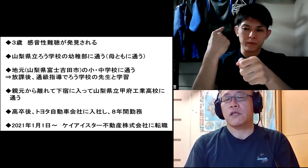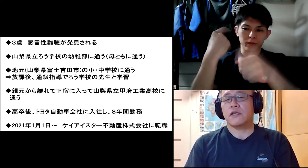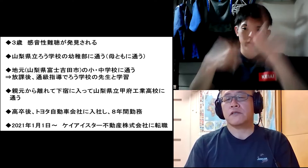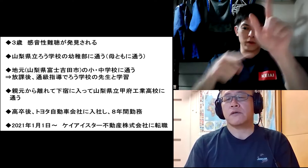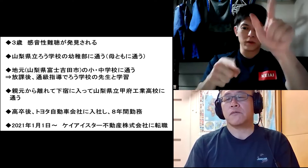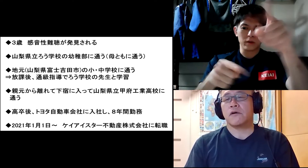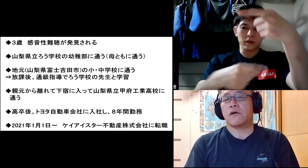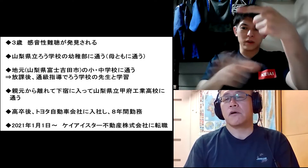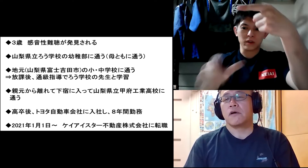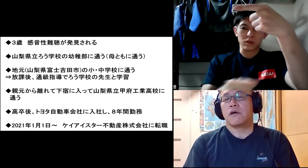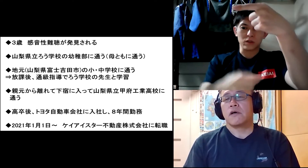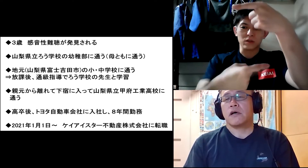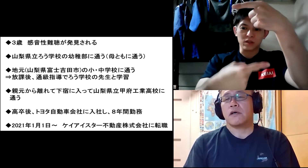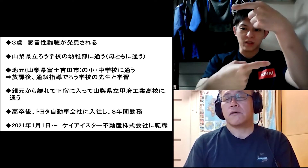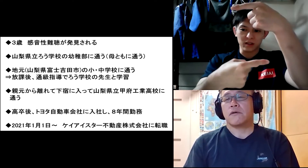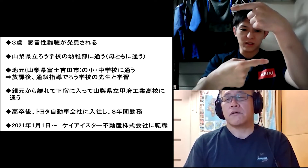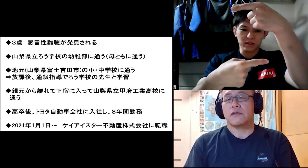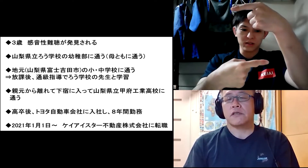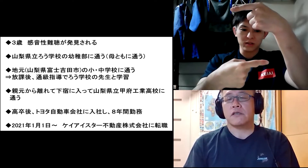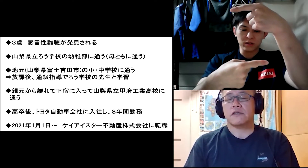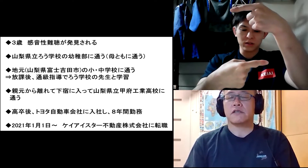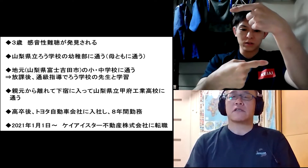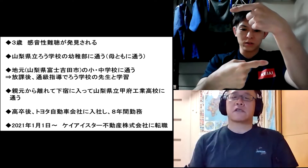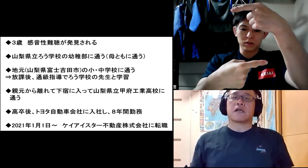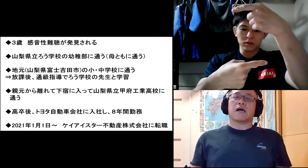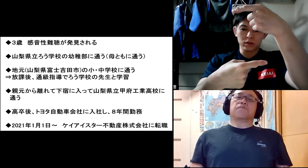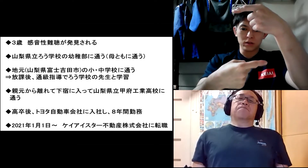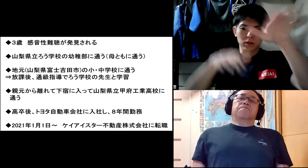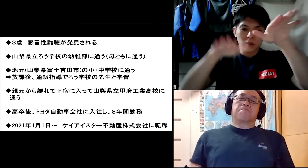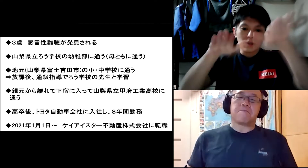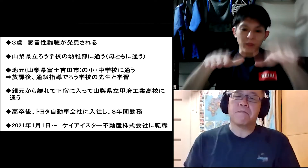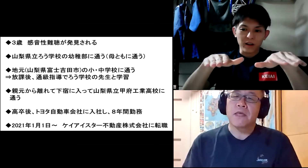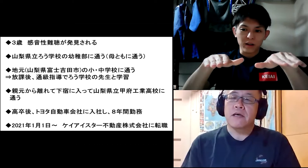で、去年なんですけども、1月1日から、